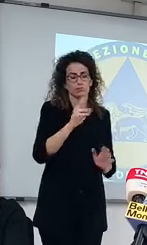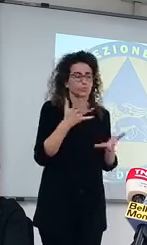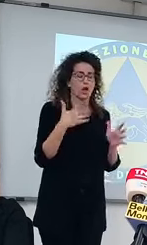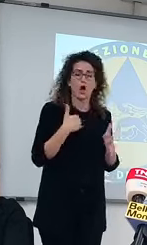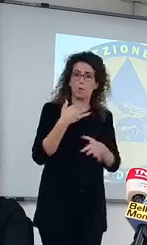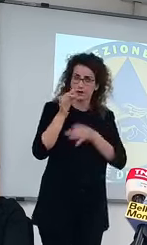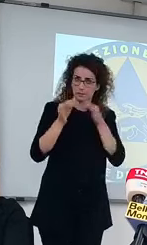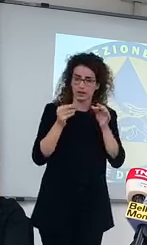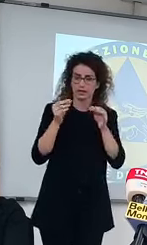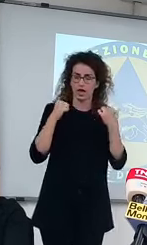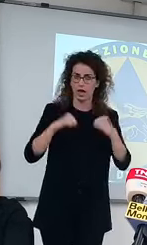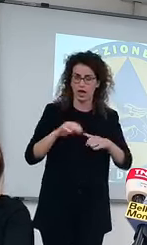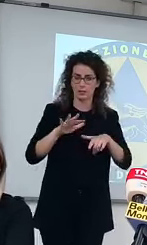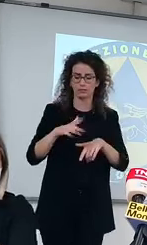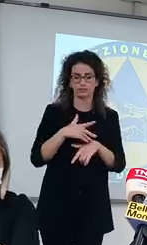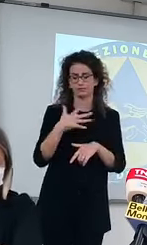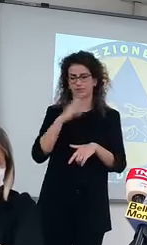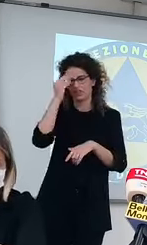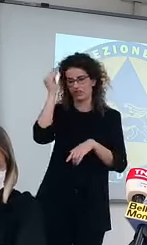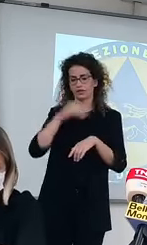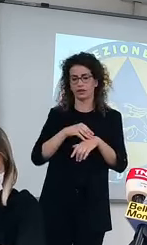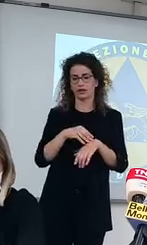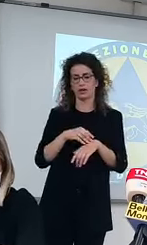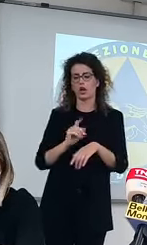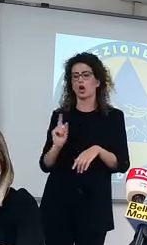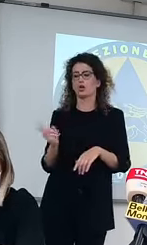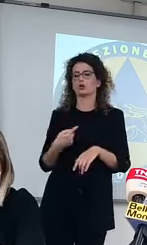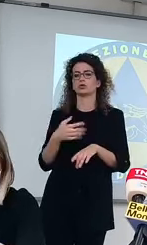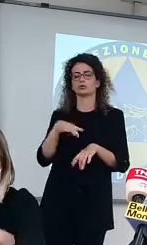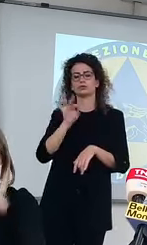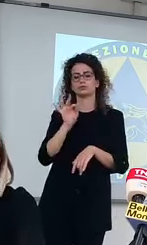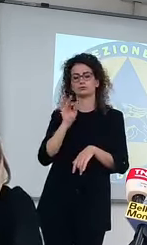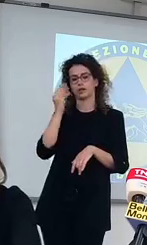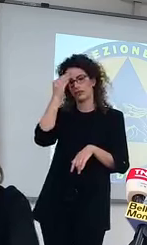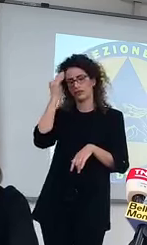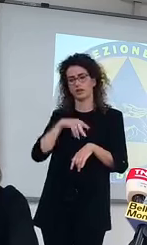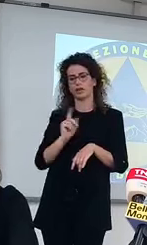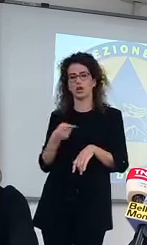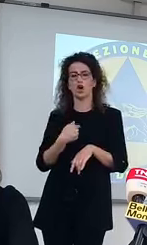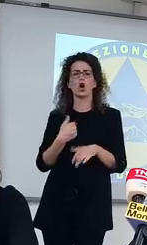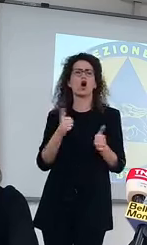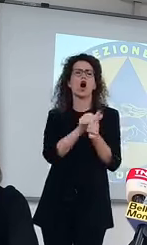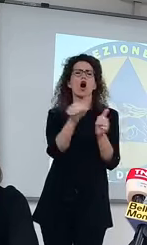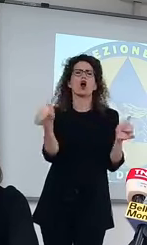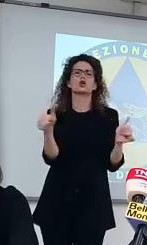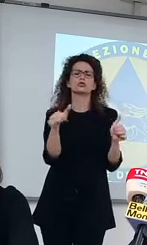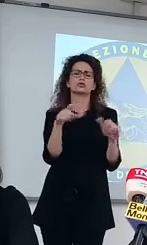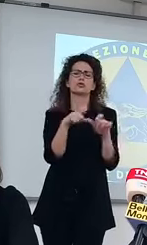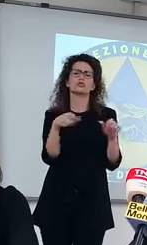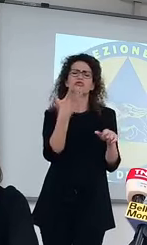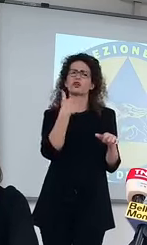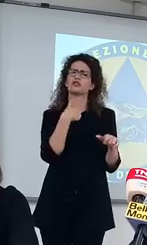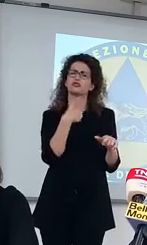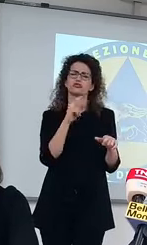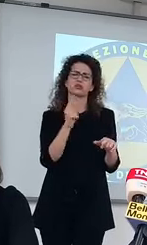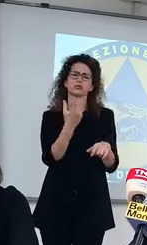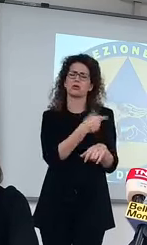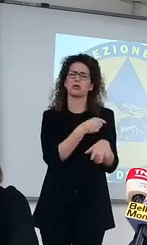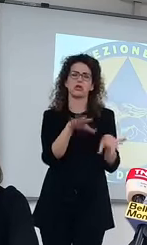ai cittadini. Per capirci, se noi decidessimo in maniera impropria in questo momento di dire ognuno si faccia quello che vuole per il